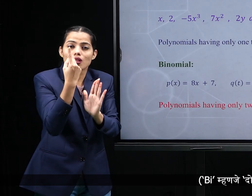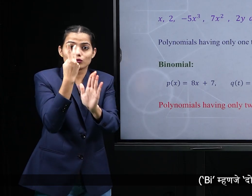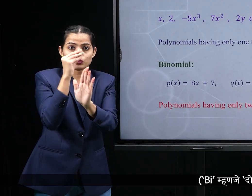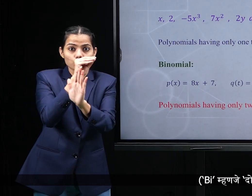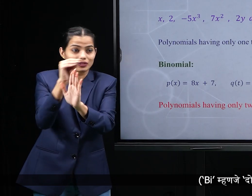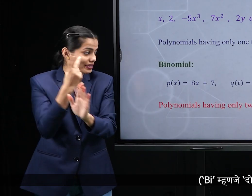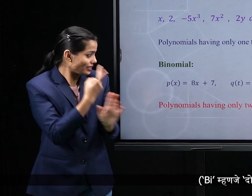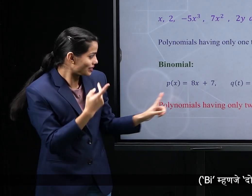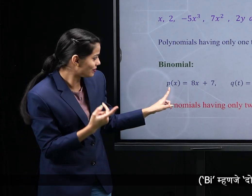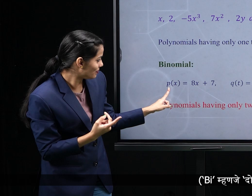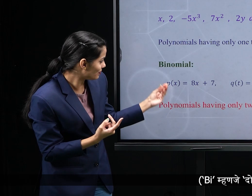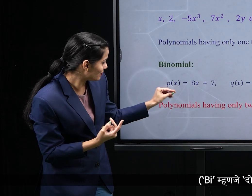bi म्हणजे 2.